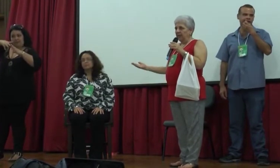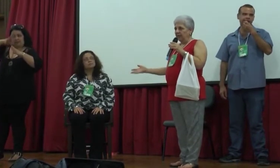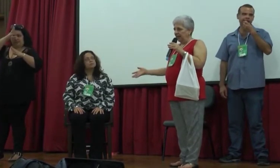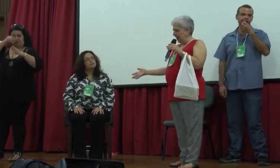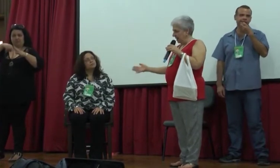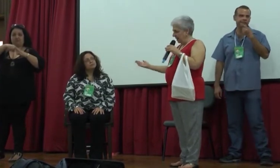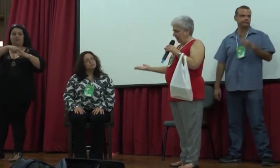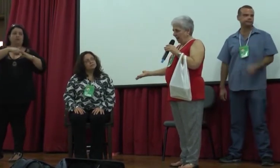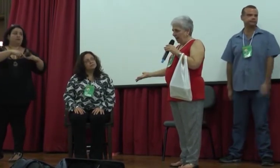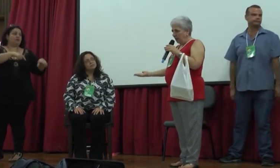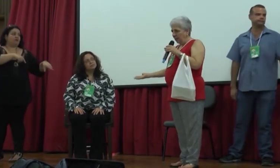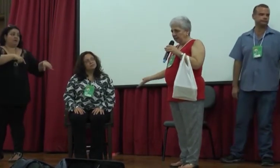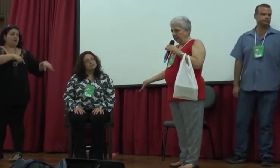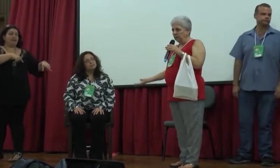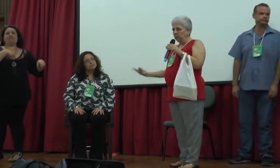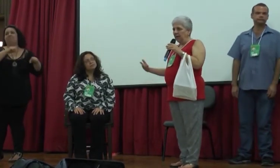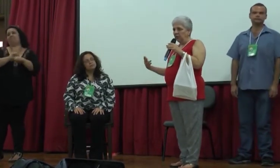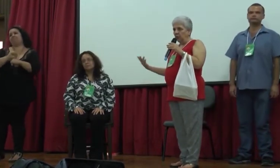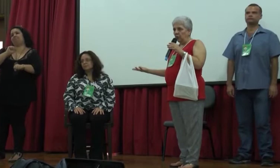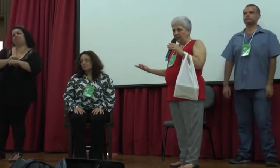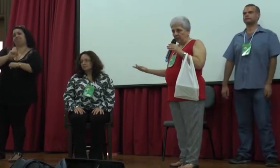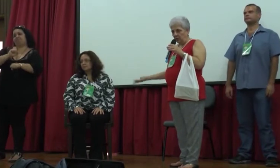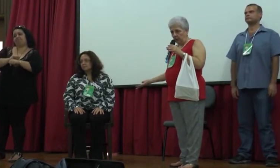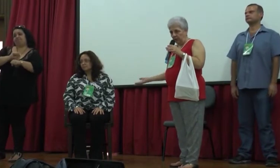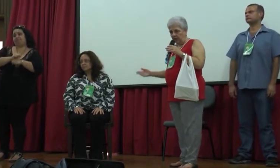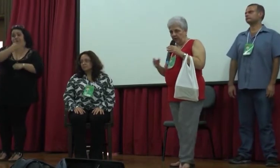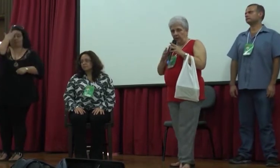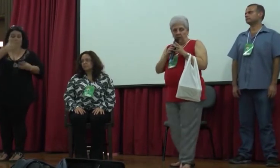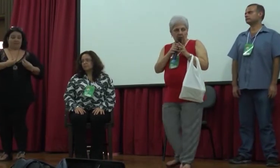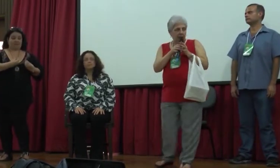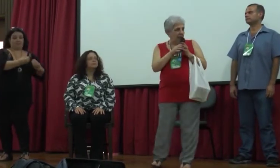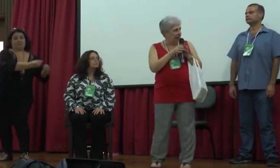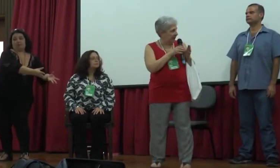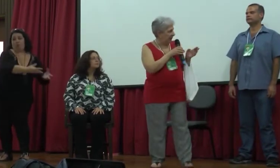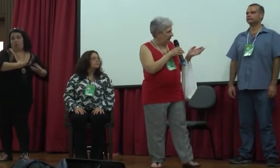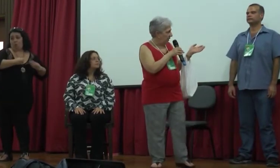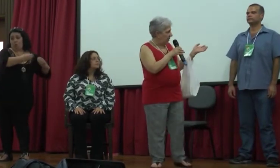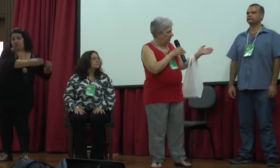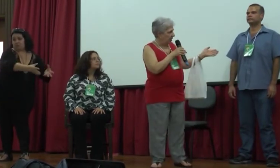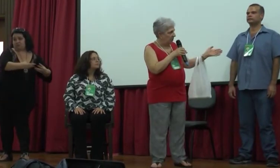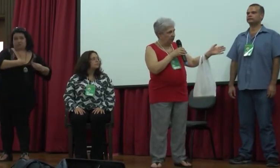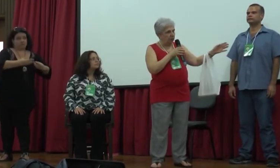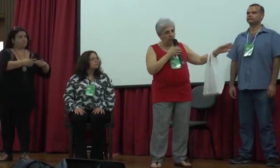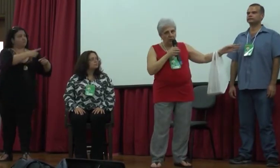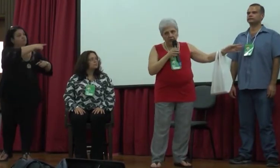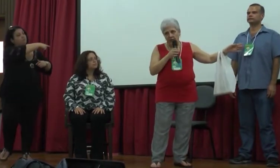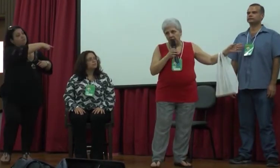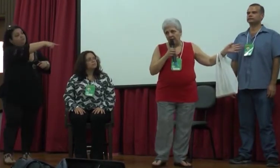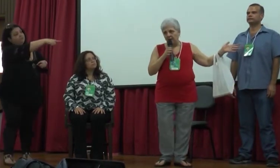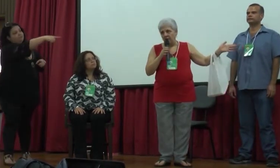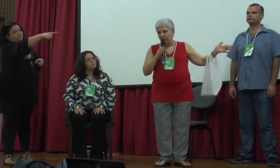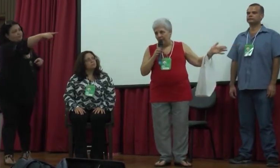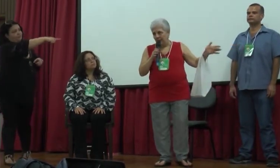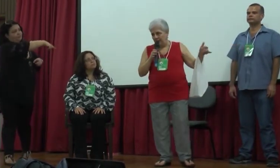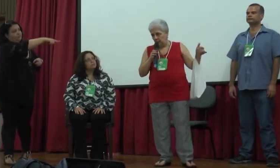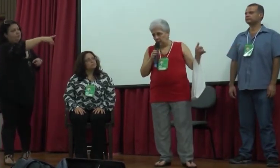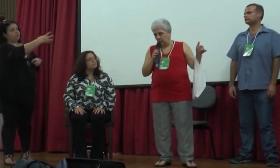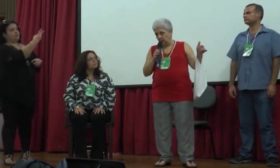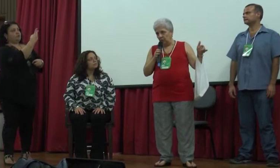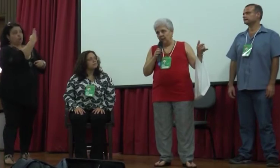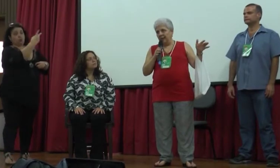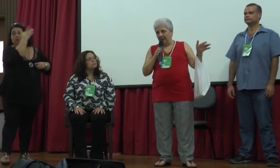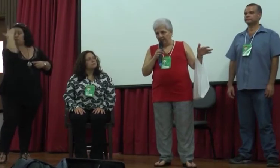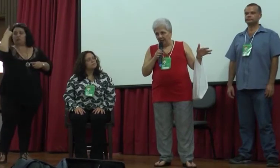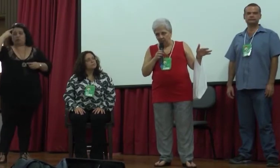E ela está aguardando as doações. Aqui nós temos dois